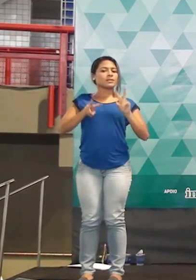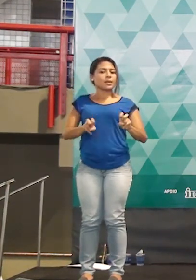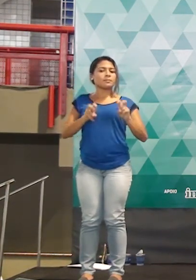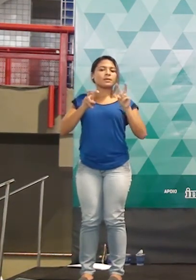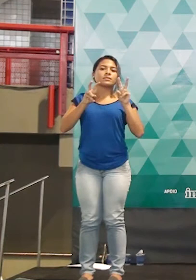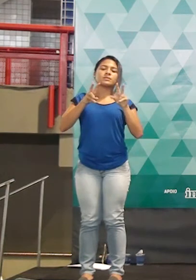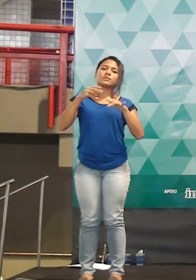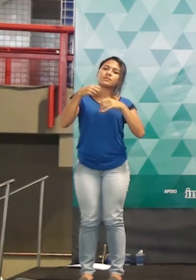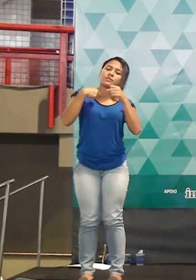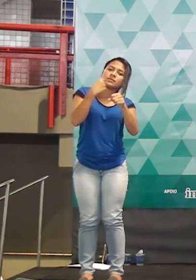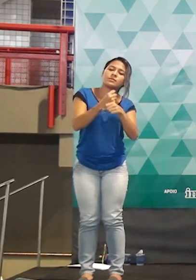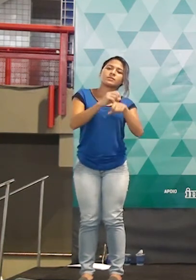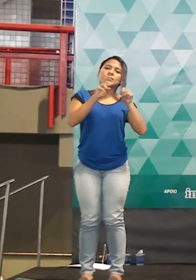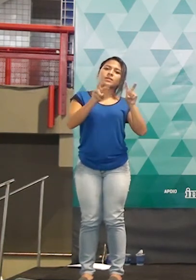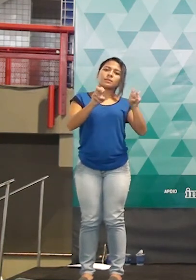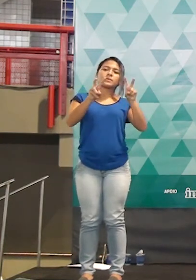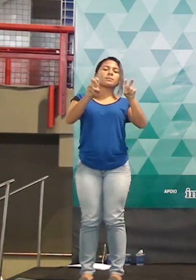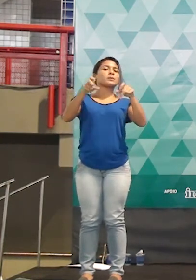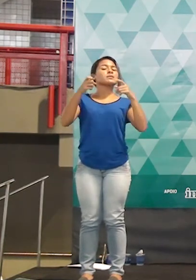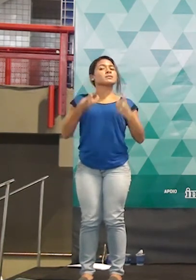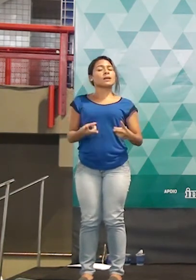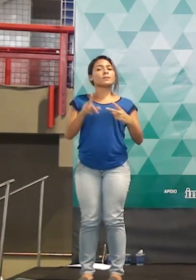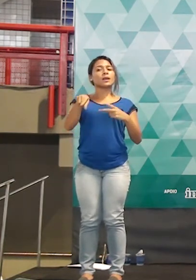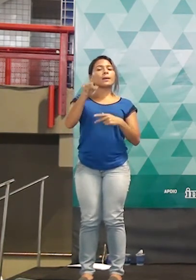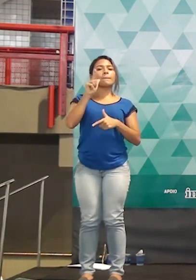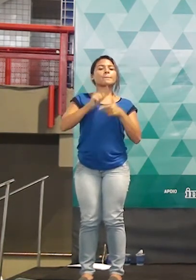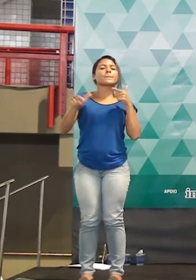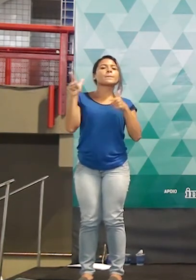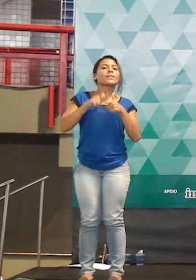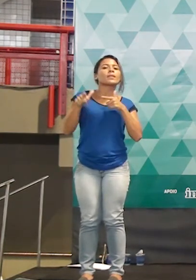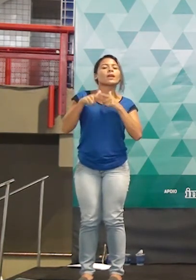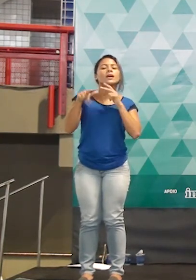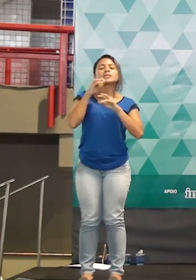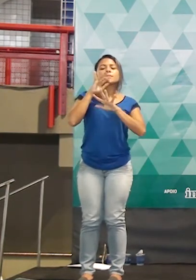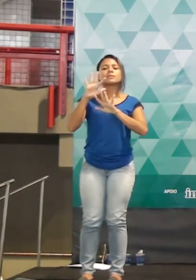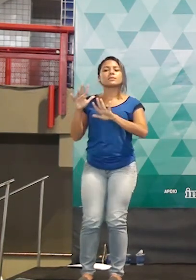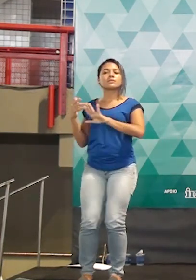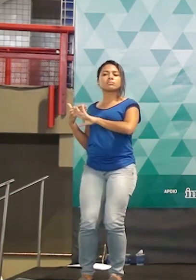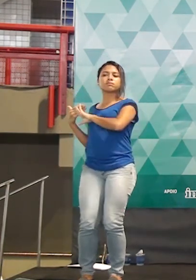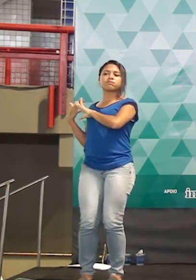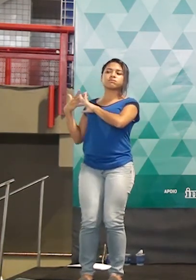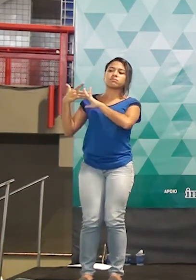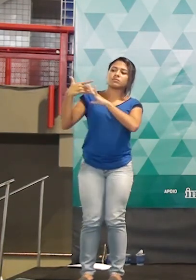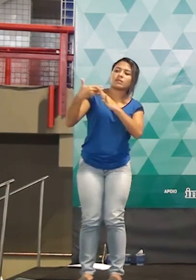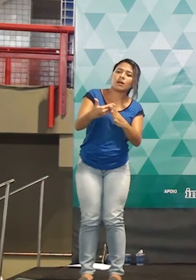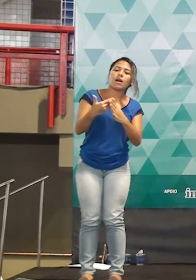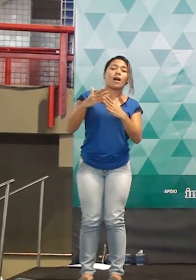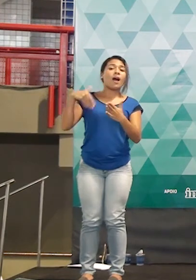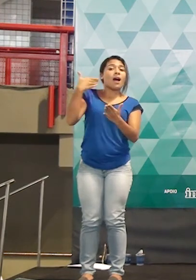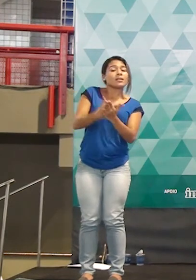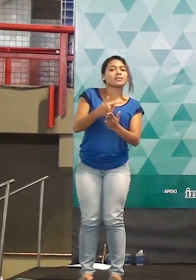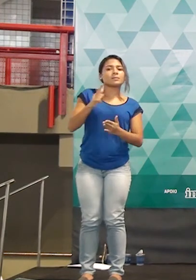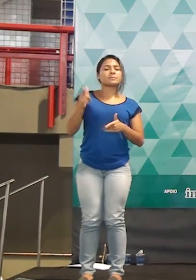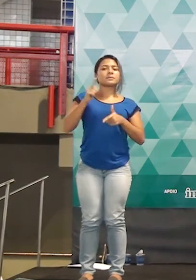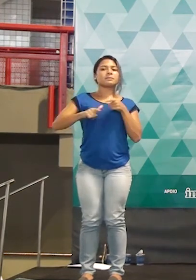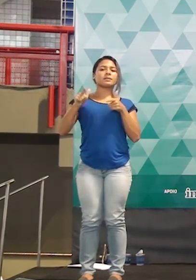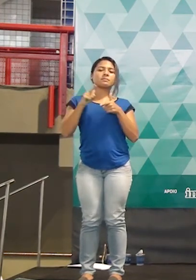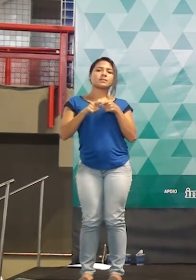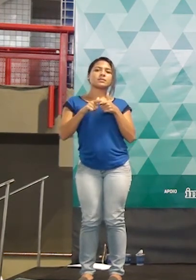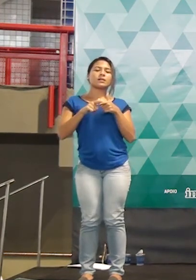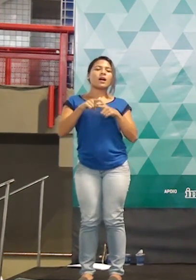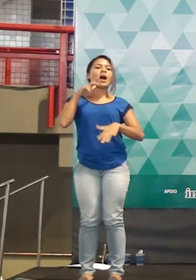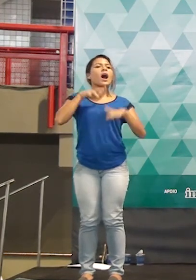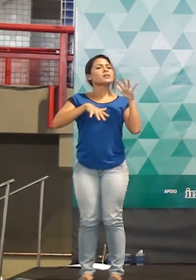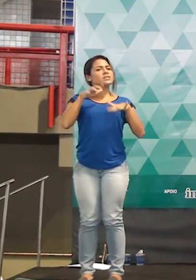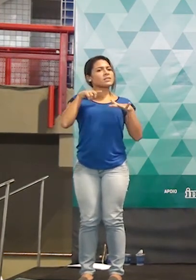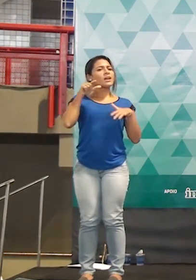problema de alguma coisa que já vem se arrastando há um determinado tempo. Às vezes é uma questão